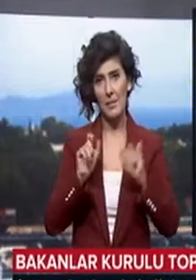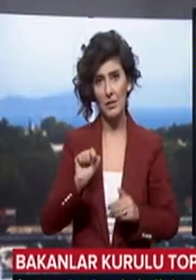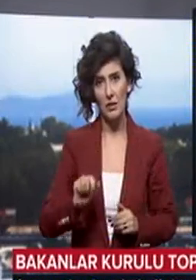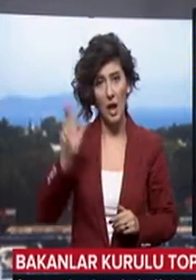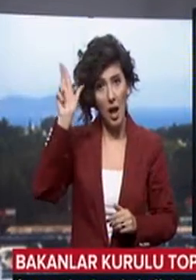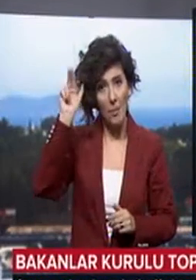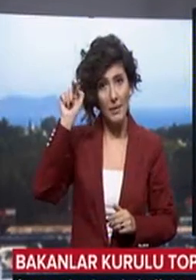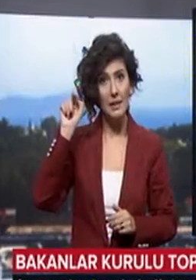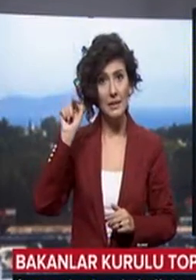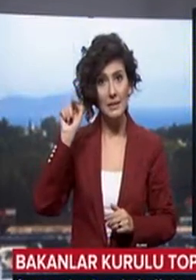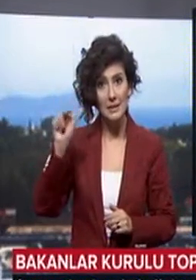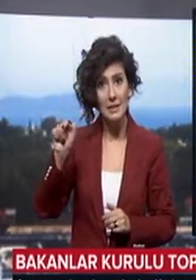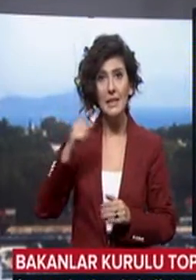ekonomideki gelişmeler de kurulun gündeminde.